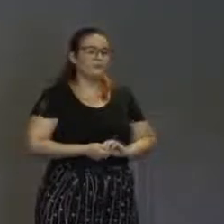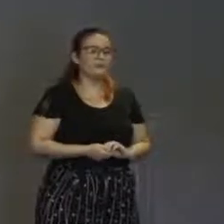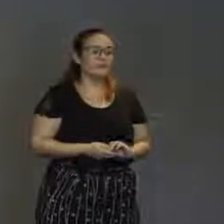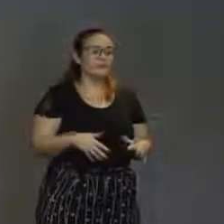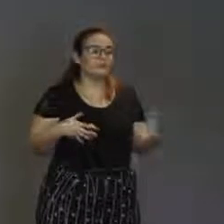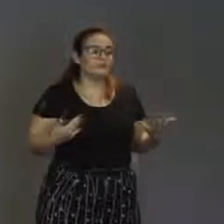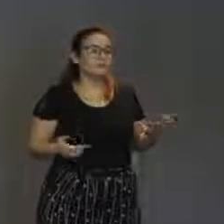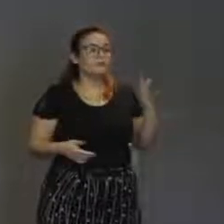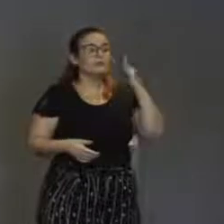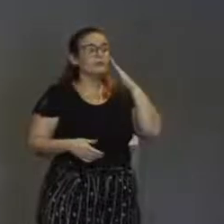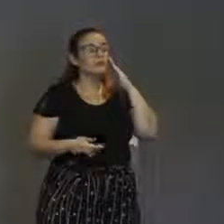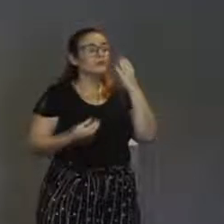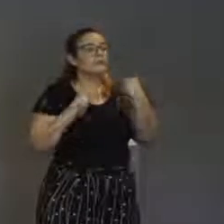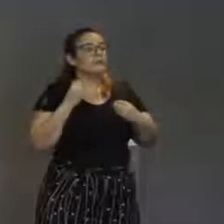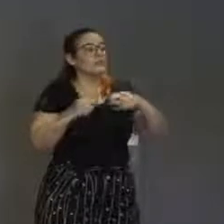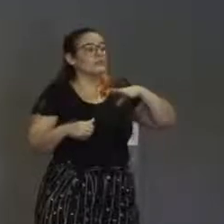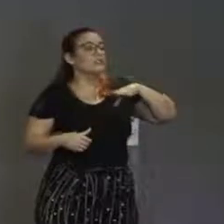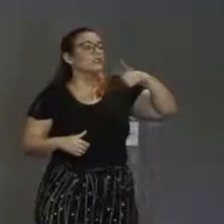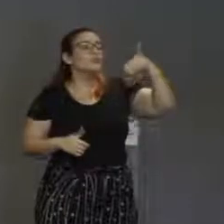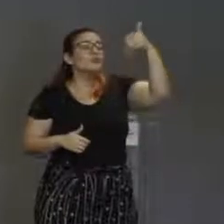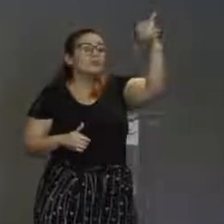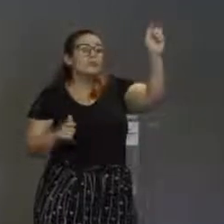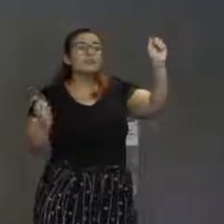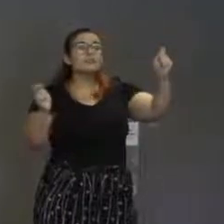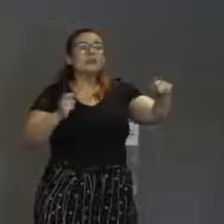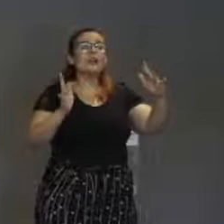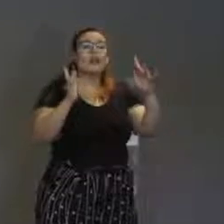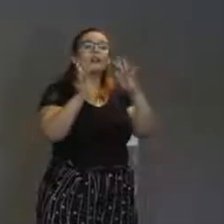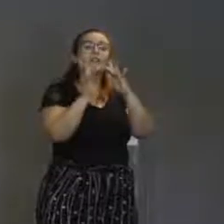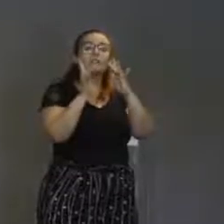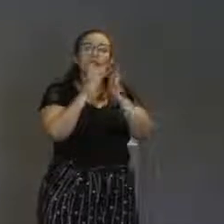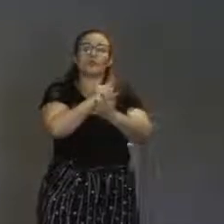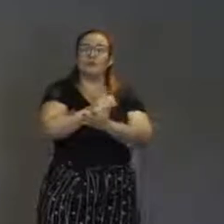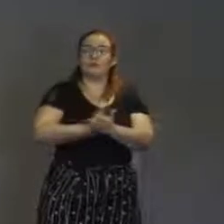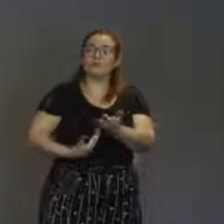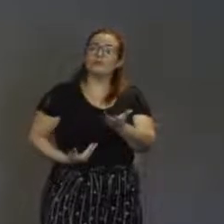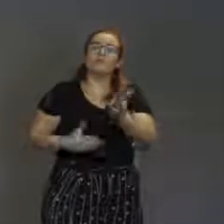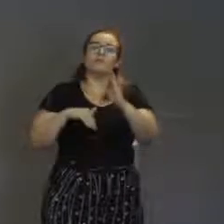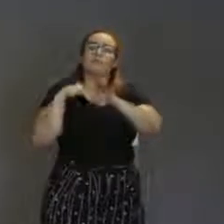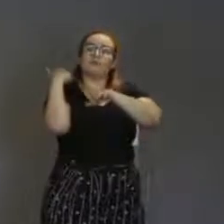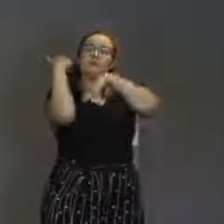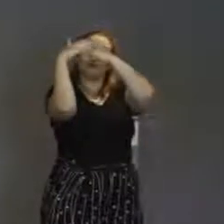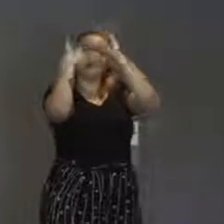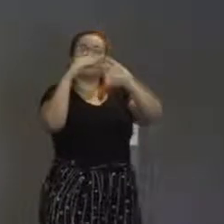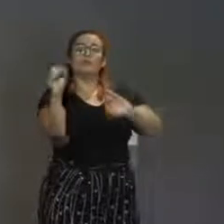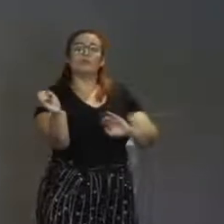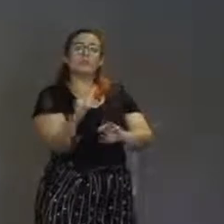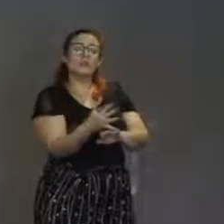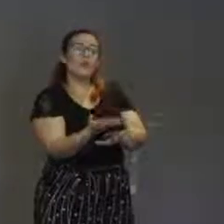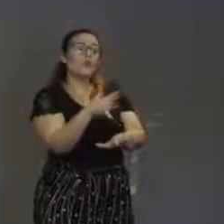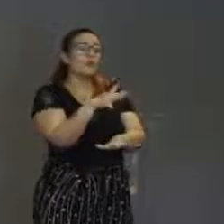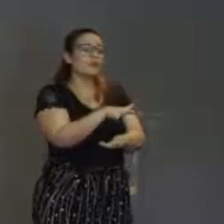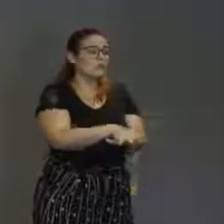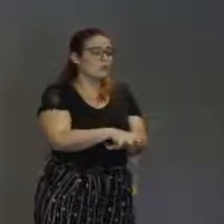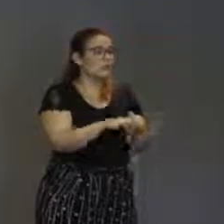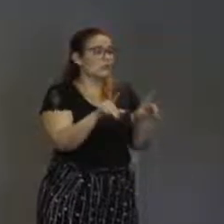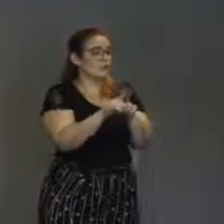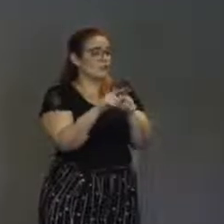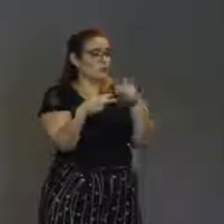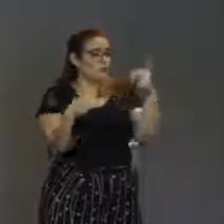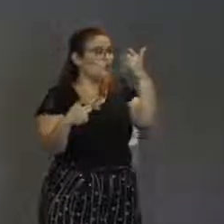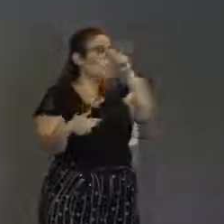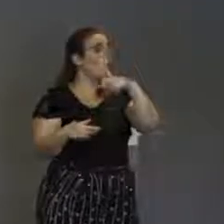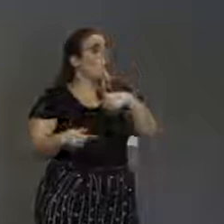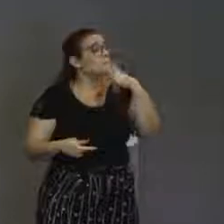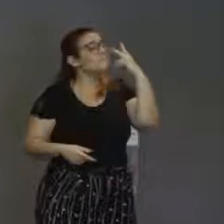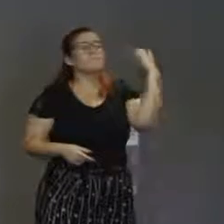uma cidade do futuro que se faz a partir de outras relações entre governo, desenvolvimento, inovação, inclusão, e um outro aspecto que eu acho que é hiper